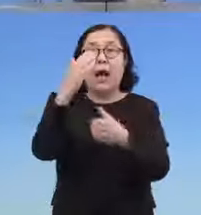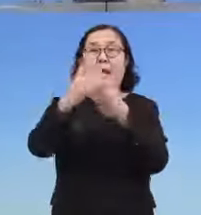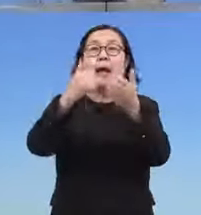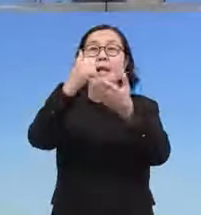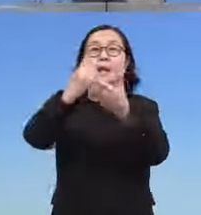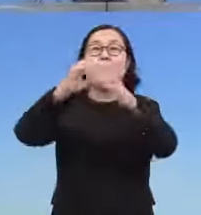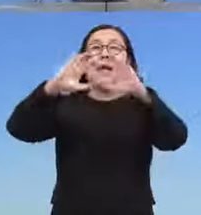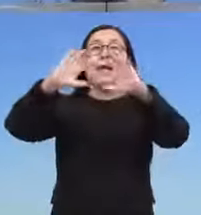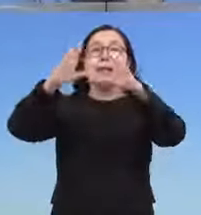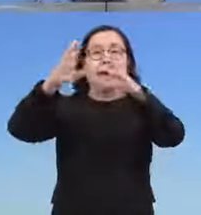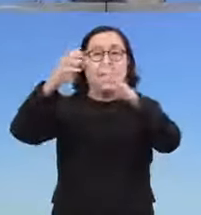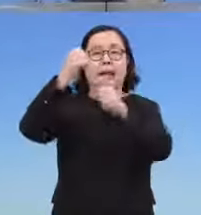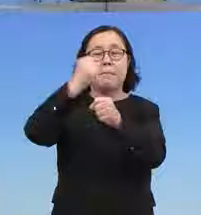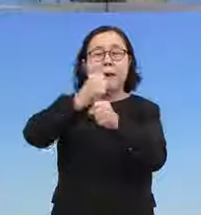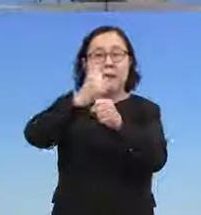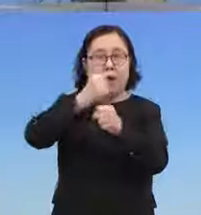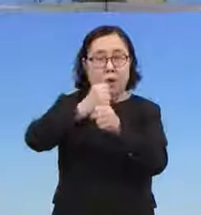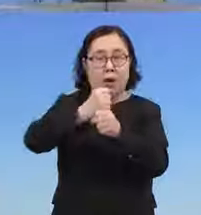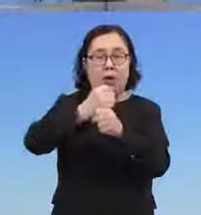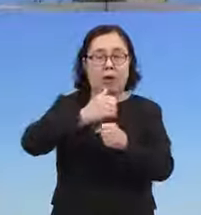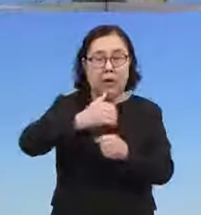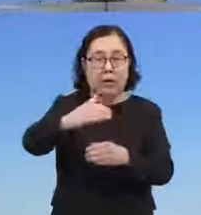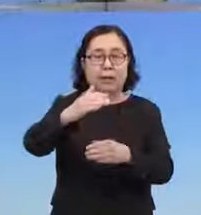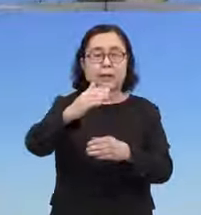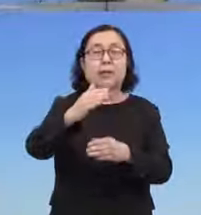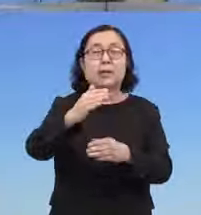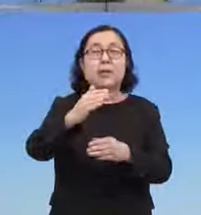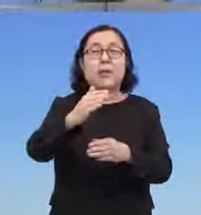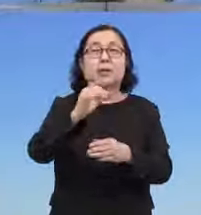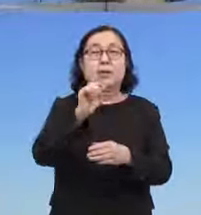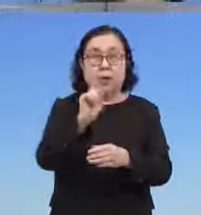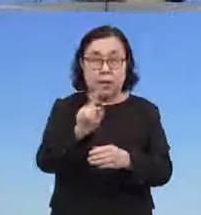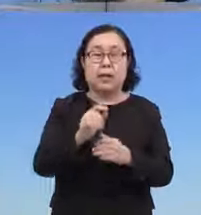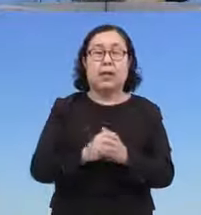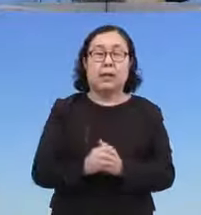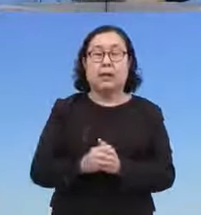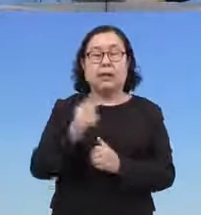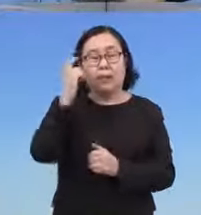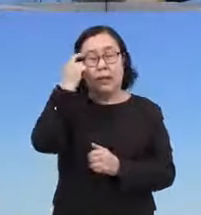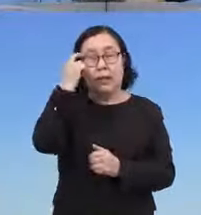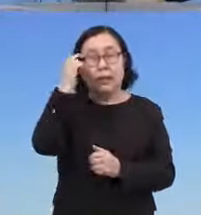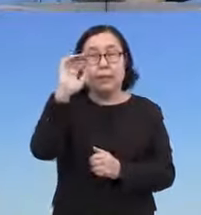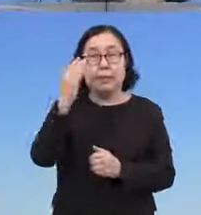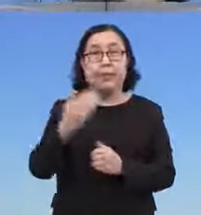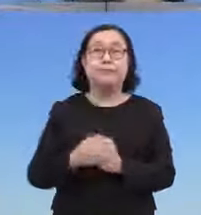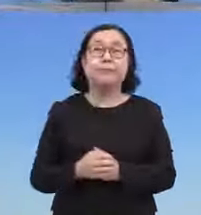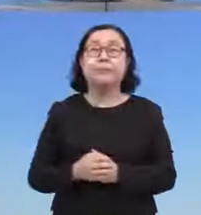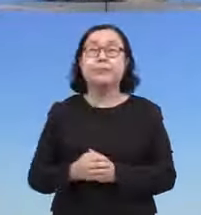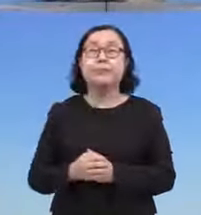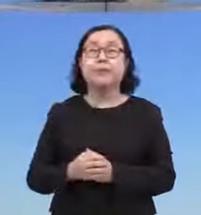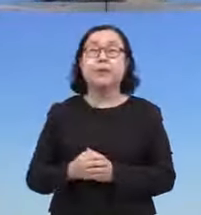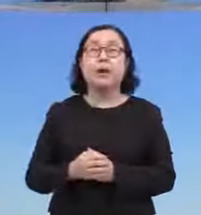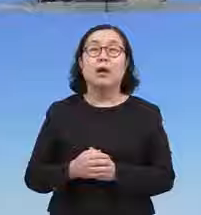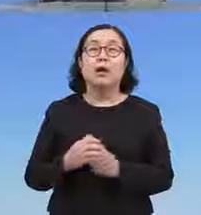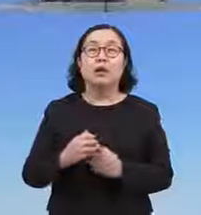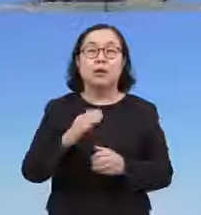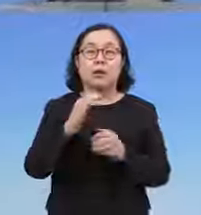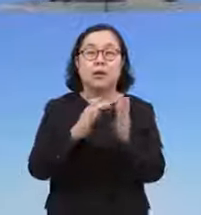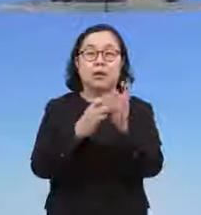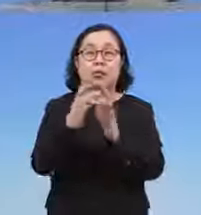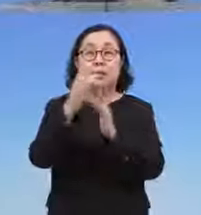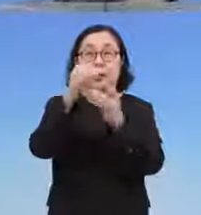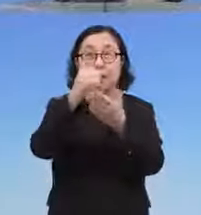이 하나님 나라를 세워나가는 여기에 초점이 있다. 이걸 전제로 해서 보셔야 되는데요. 그런데 오늘